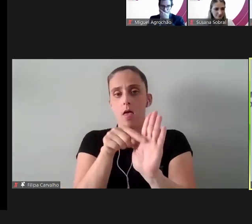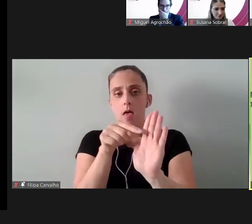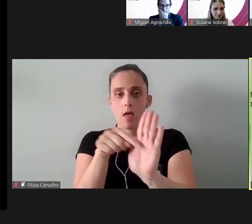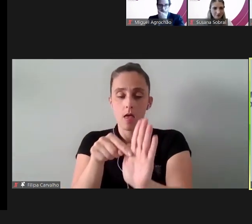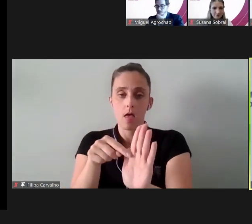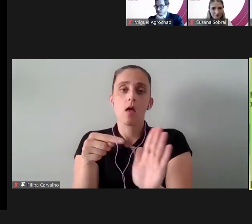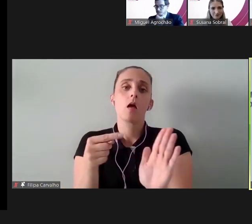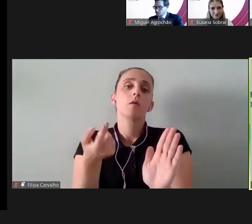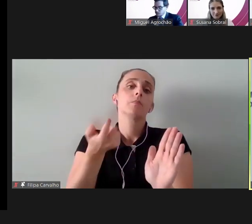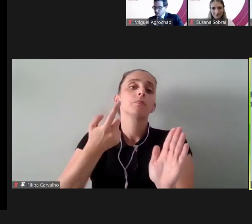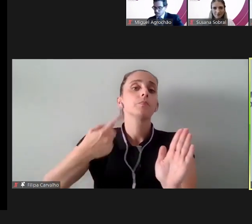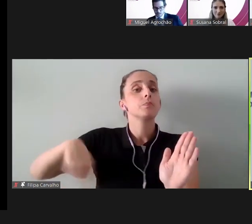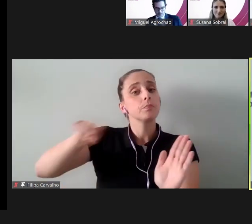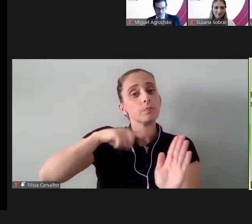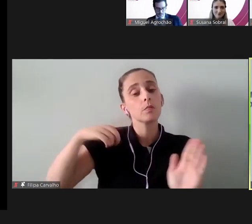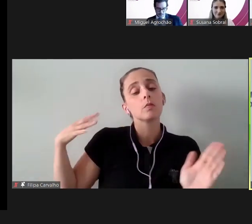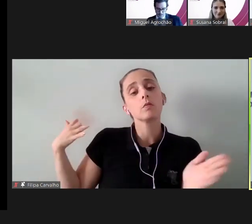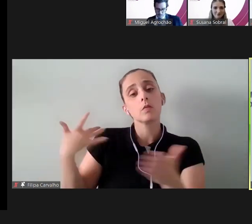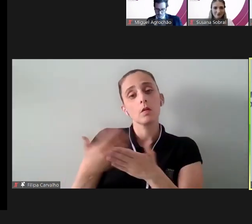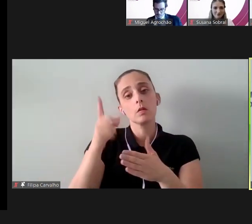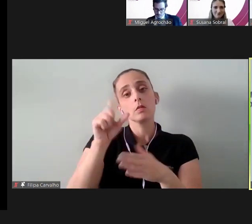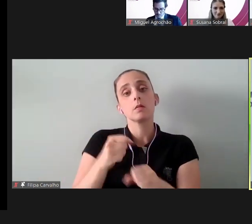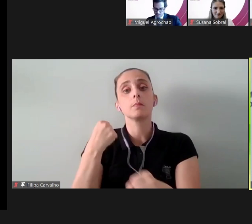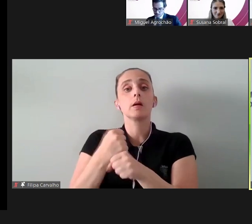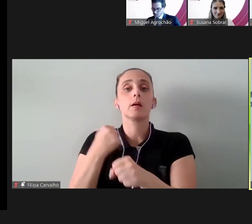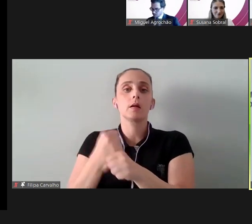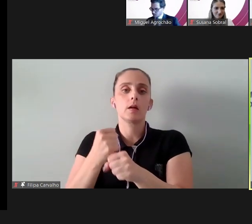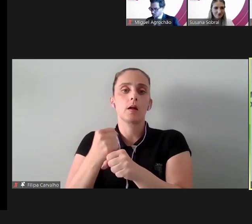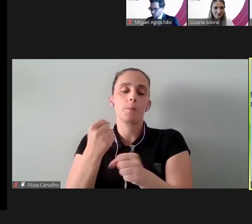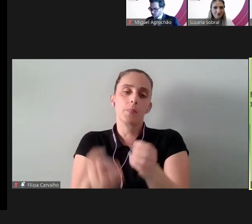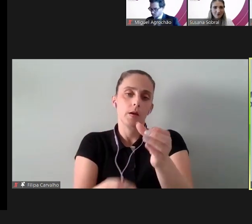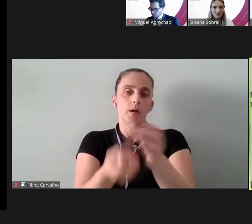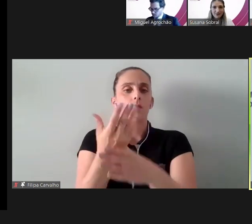temos trabalhado, como eu já disse, para a sua implementação.